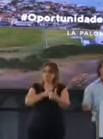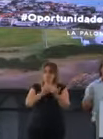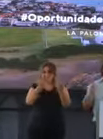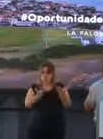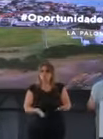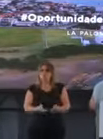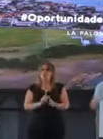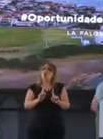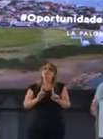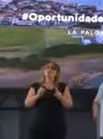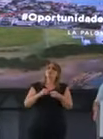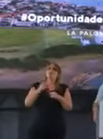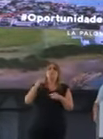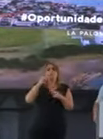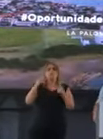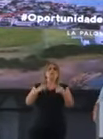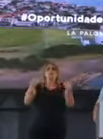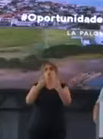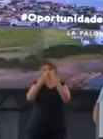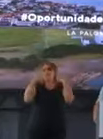No masificamos los problemas.